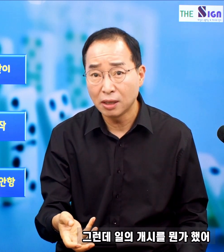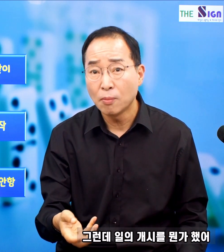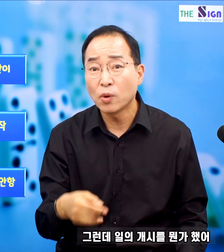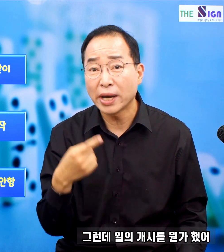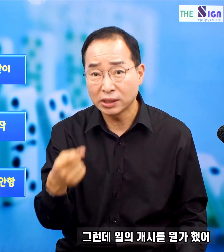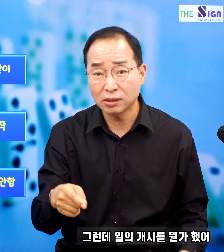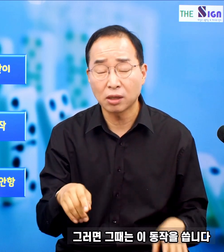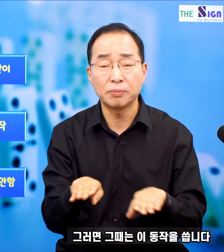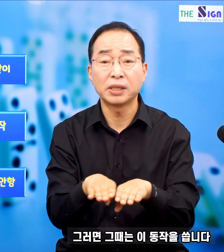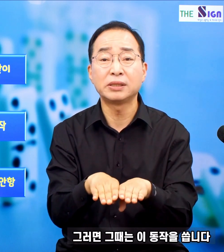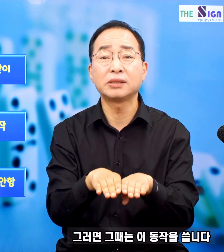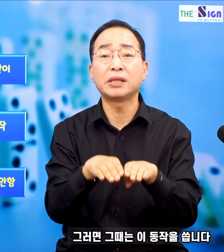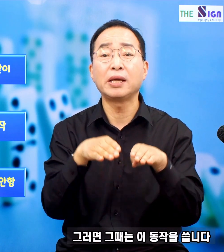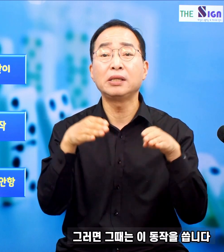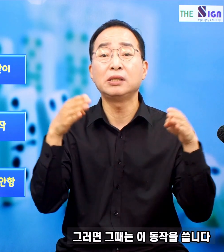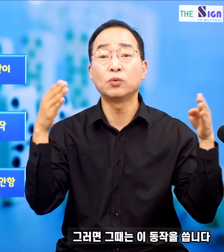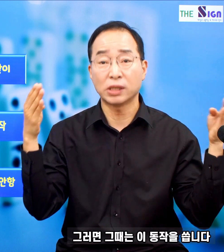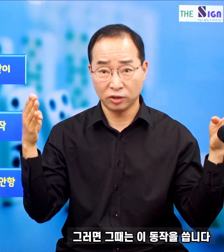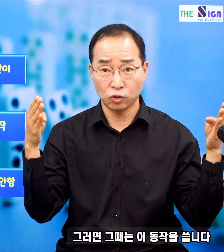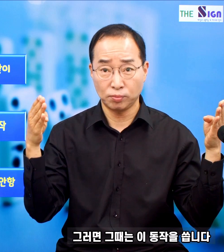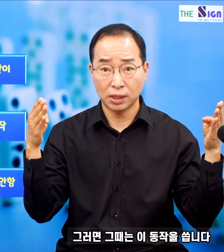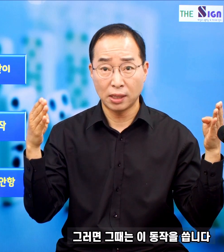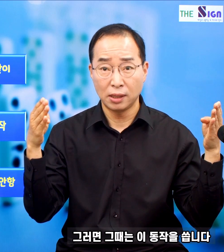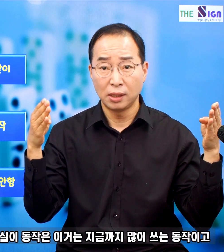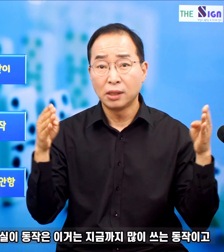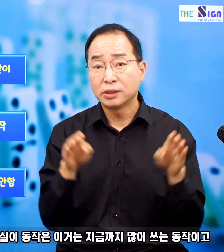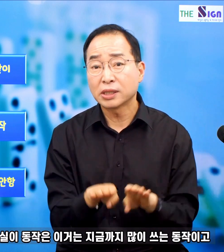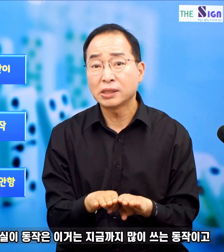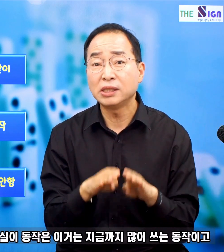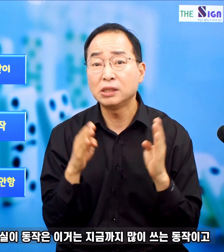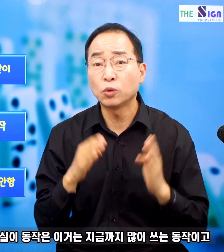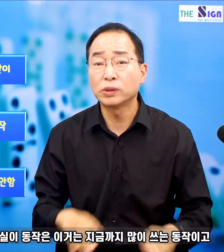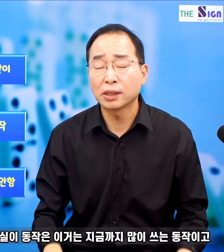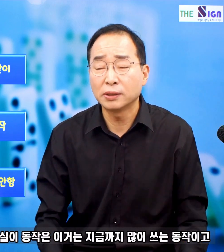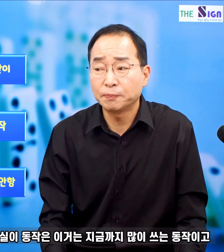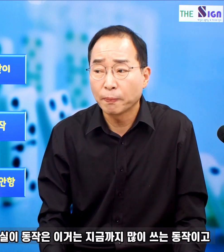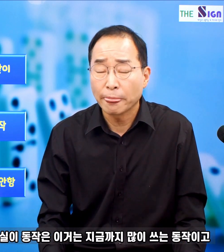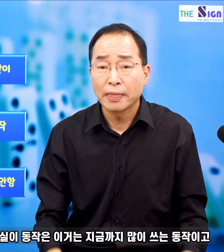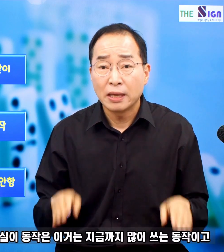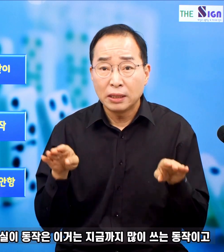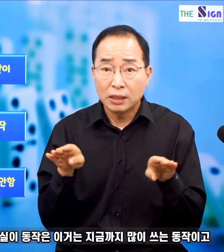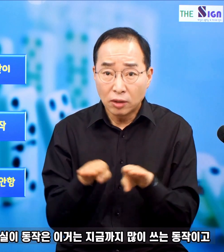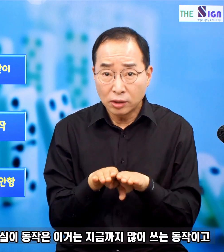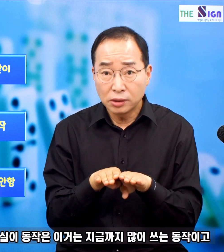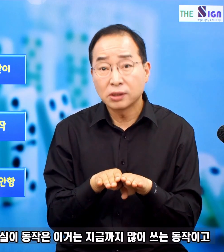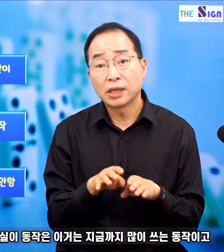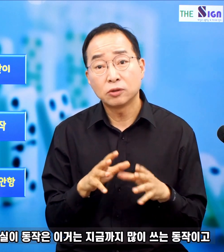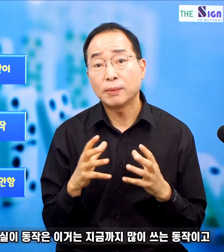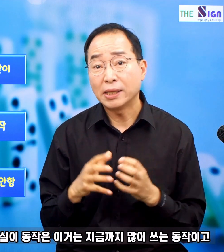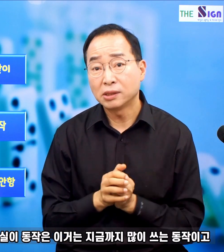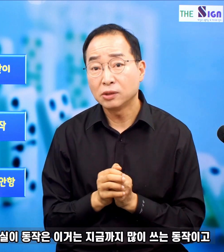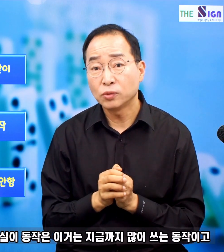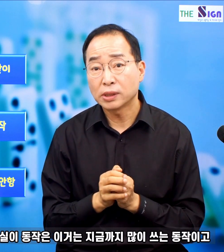뭔가 했어. 그러면 그때는 이 동작을 써줍니다. 근데 사실 이 동작은 이거는 지금까지도 많이 쓰는